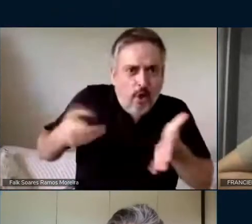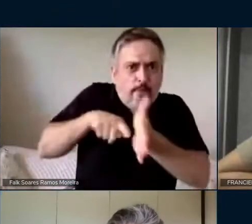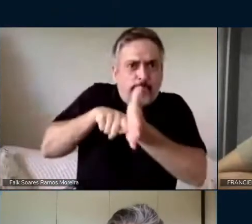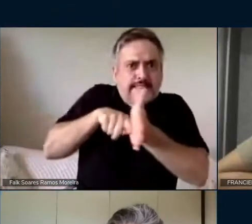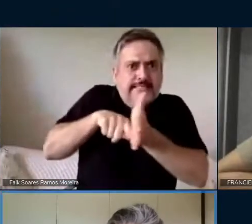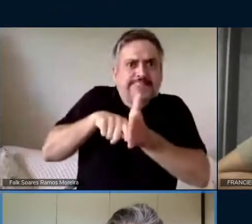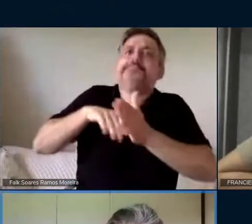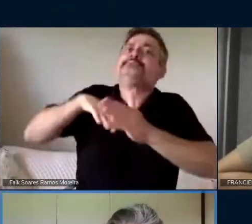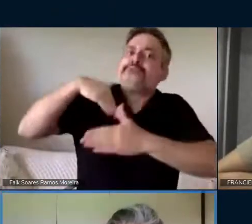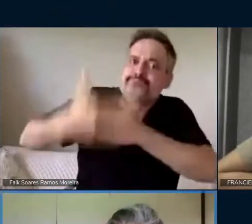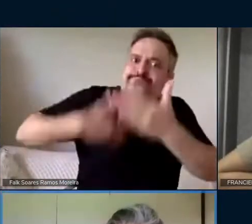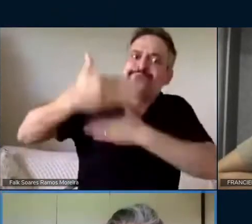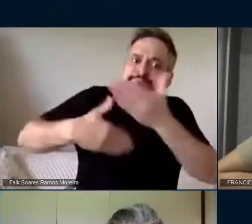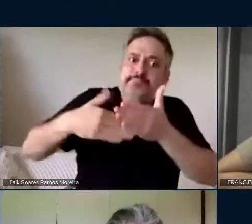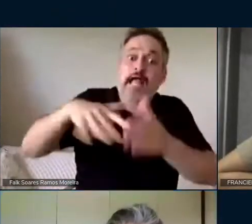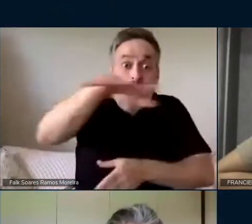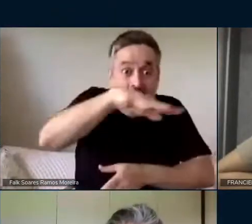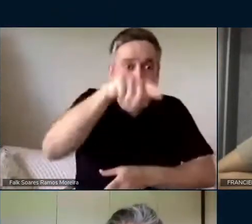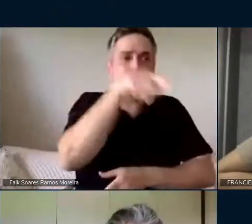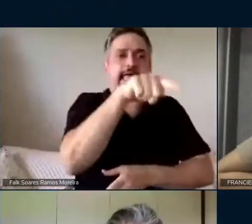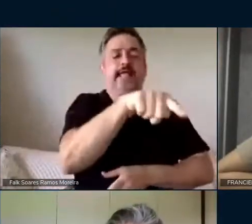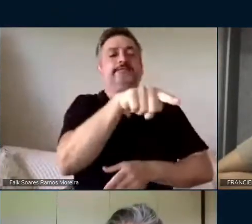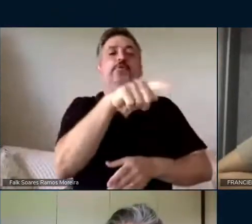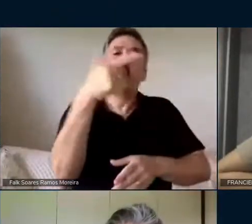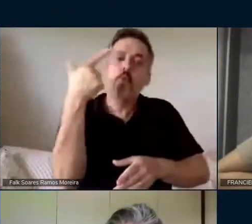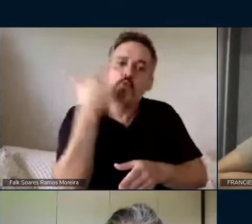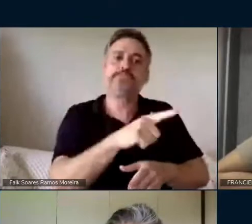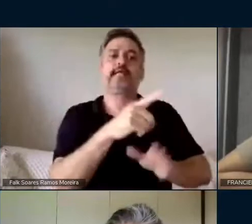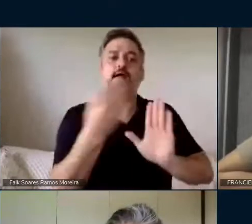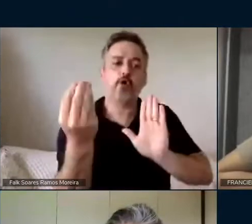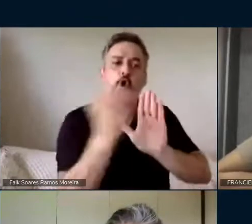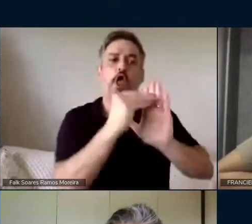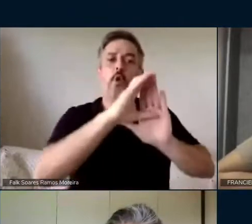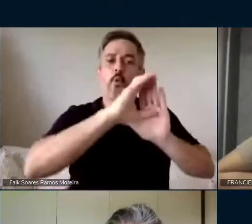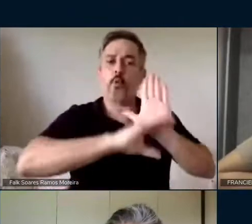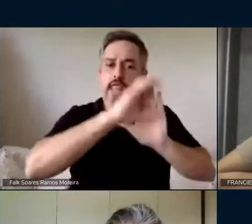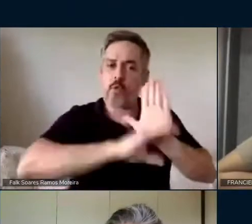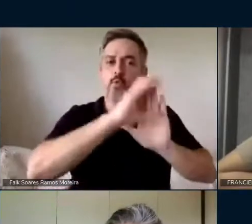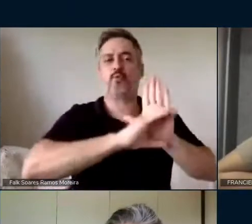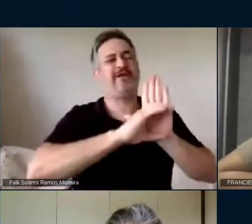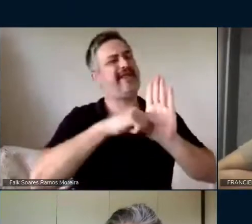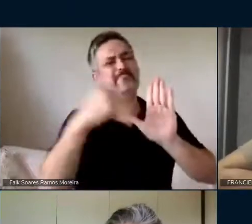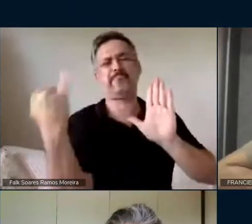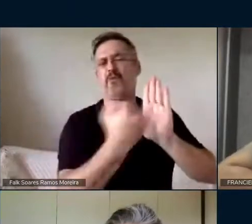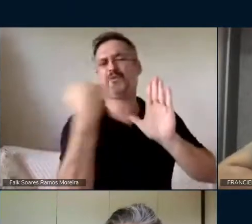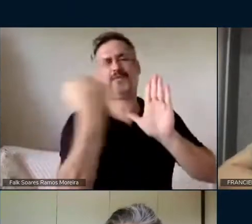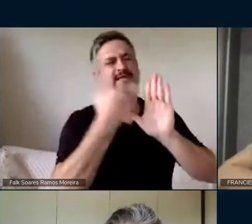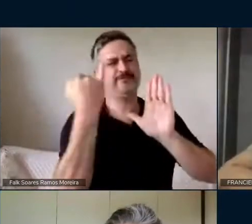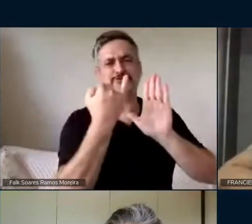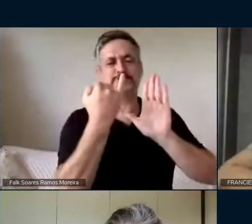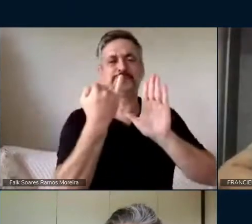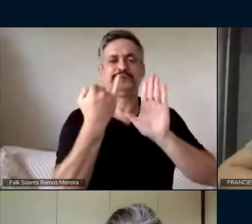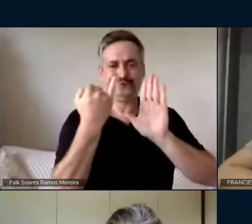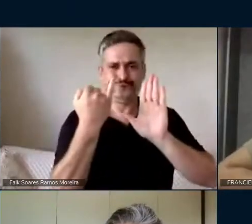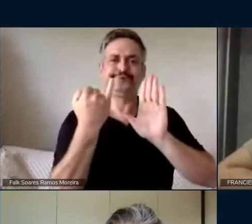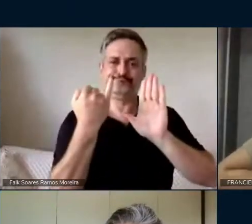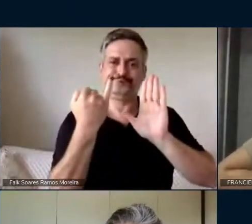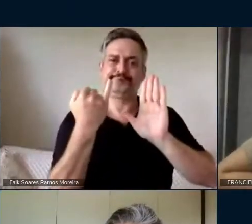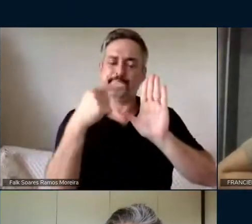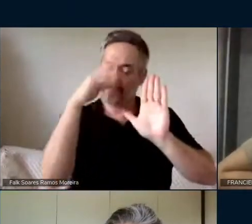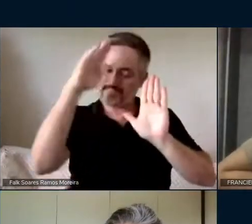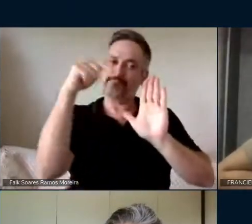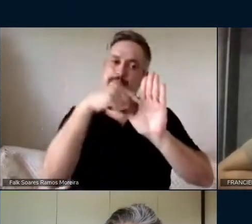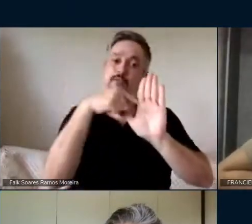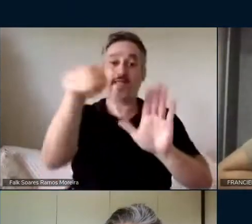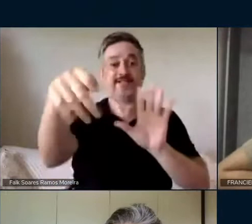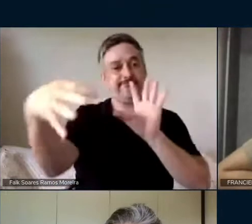foi parado, inclusive a professora Nilde, inclusive, fazia parte desse grupo, que era construção de políticas públicas para surdos, mas ele